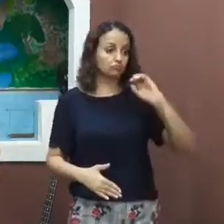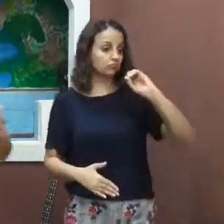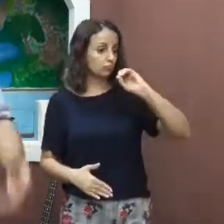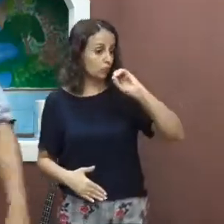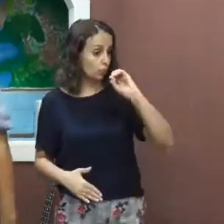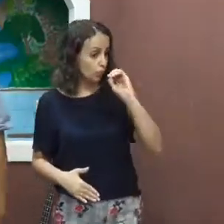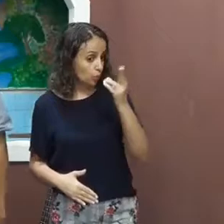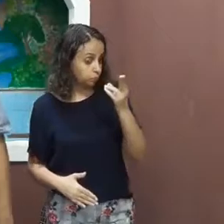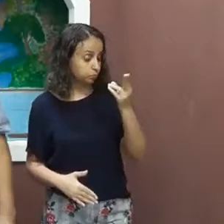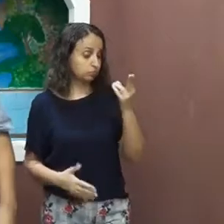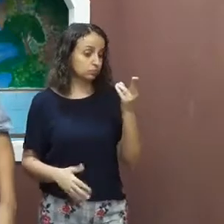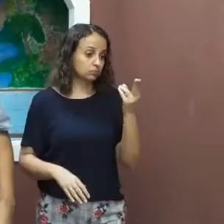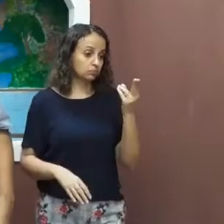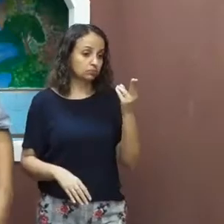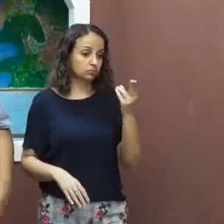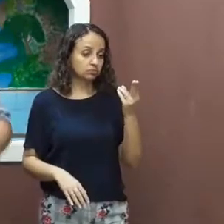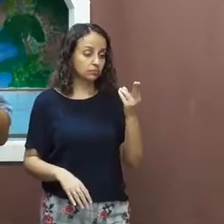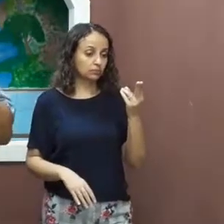como eu falei,